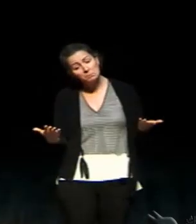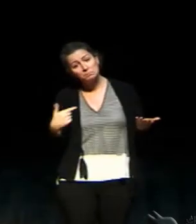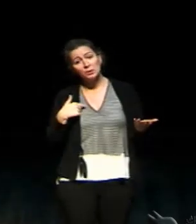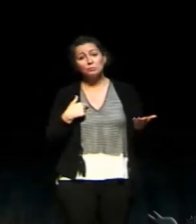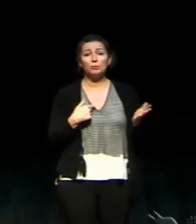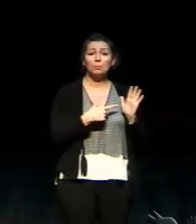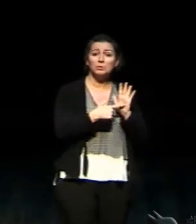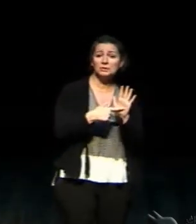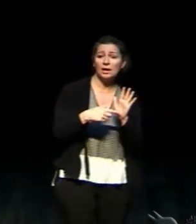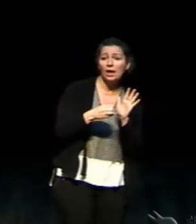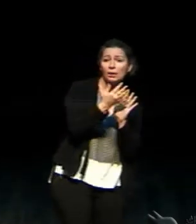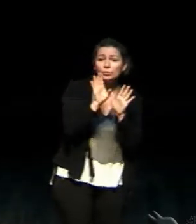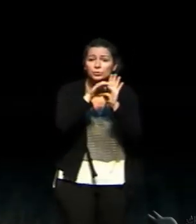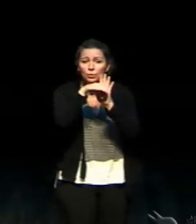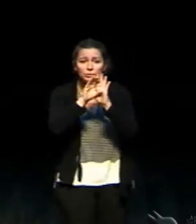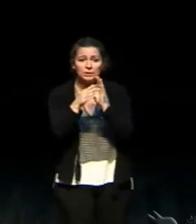preocupações eram as mesmas.